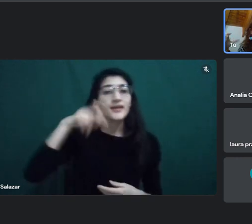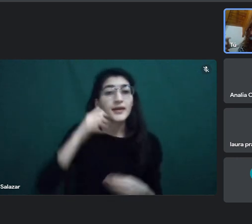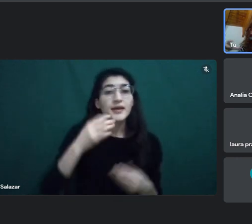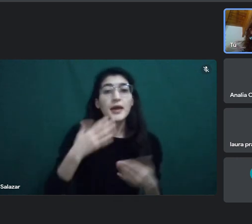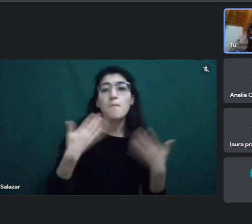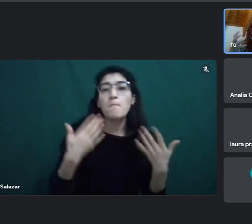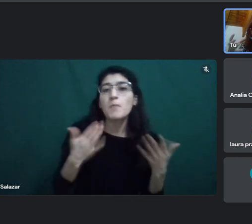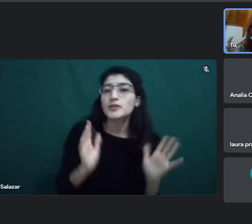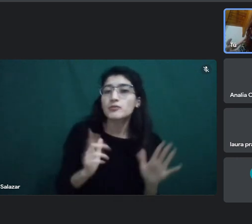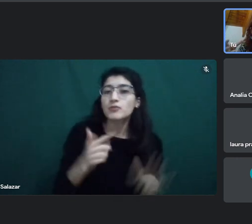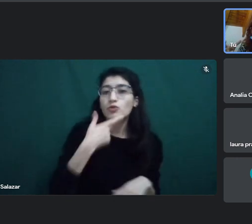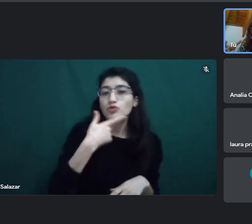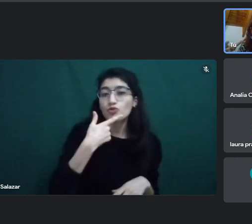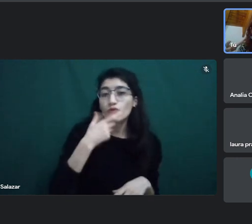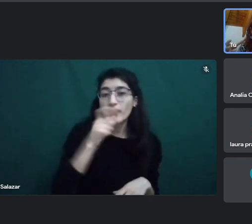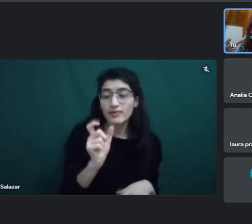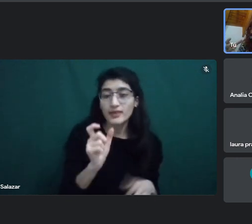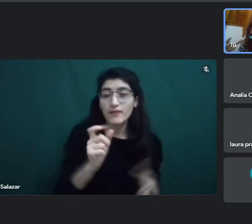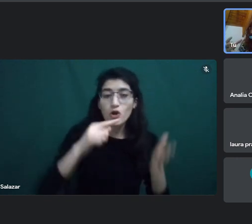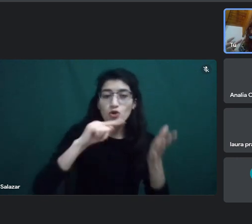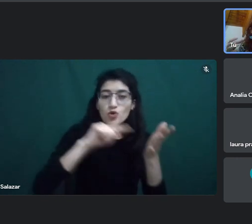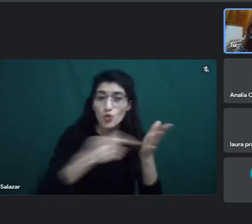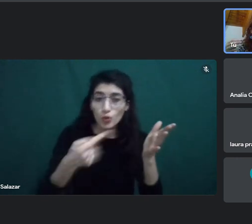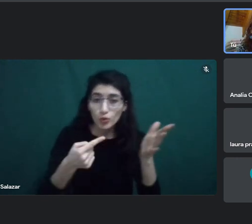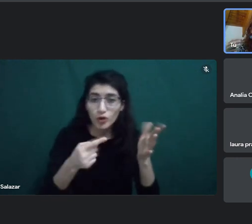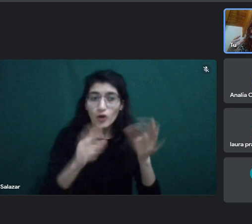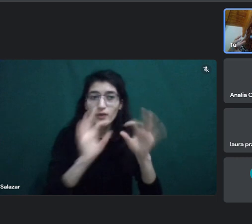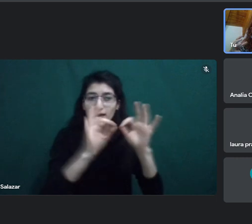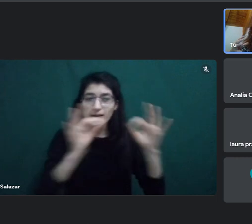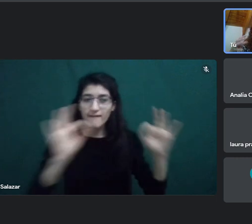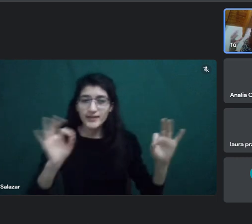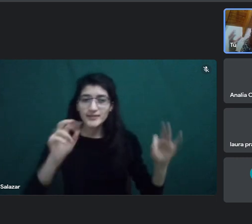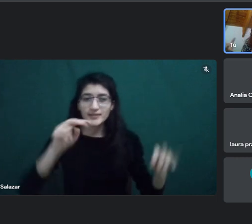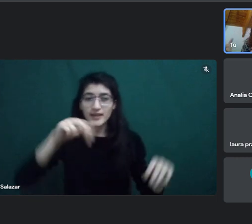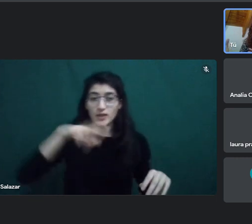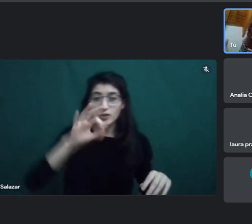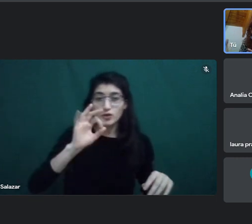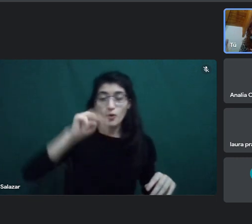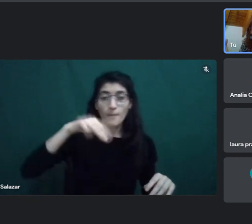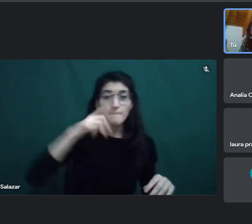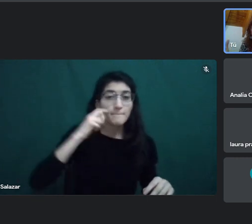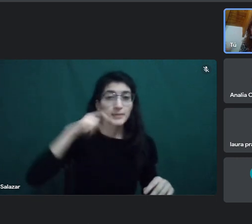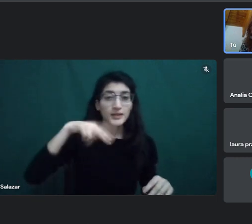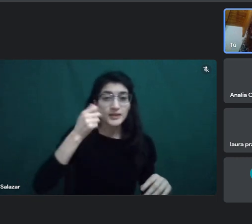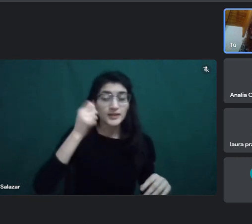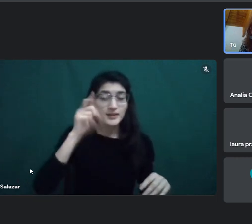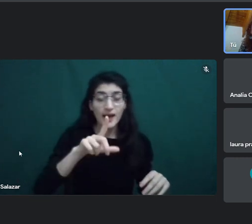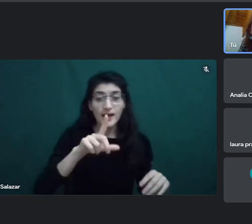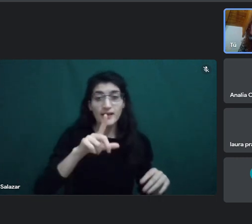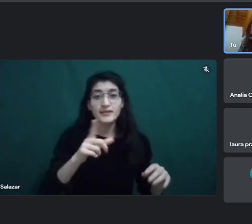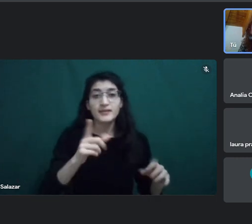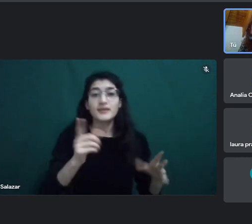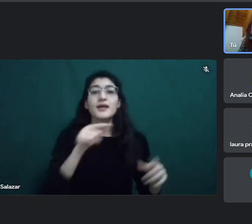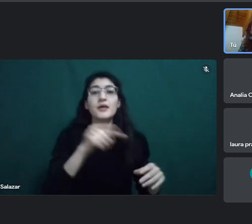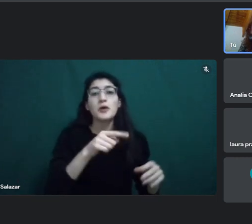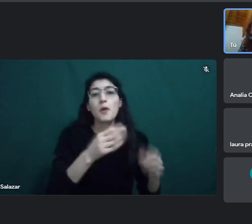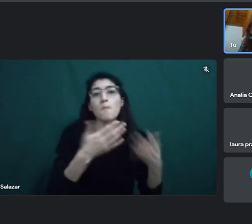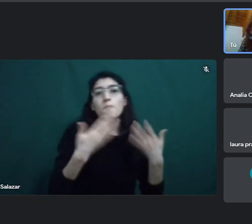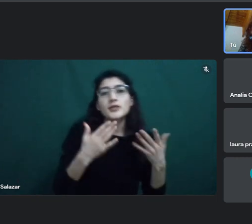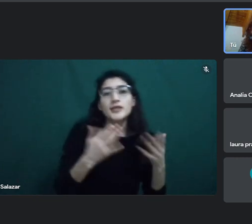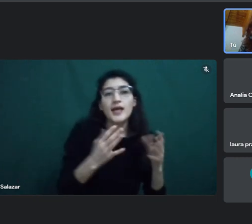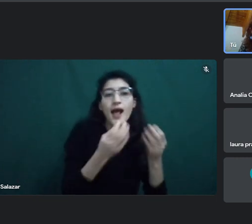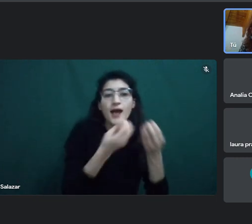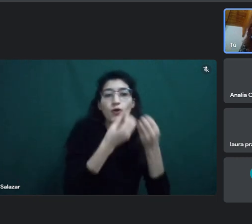sustantivo núcleo de una frase nominal. Podía estar al inicio de una frase, como es planning acá,